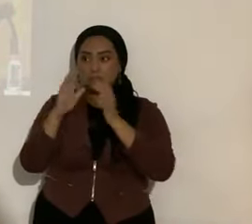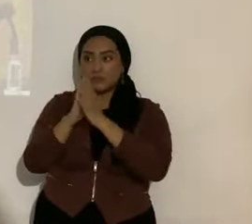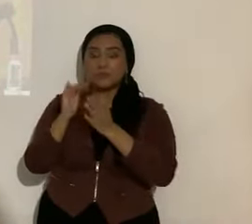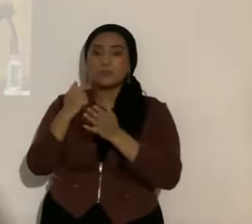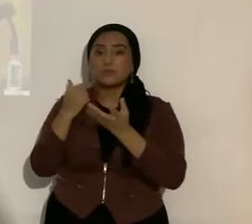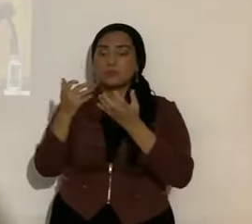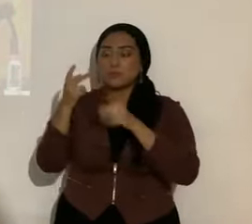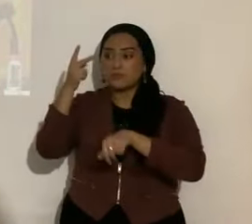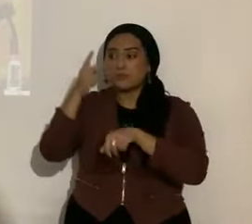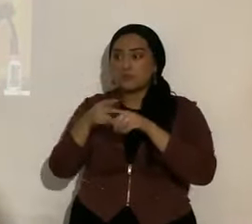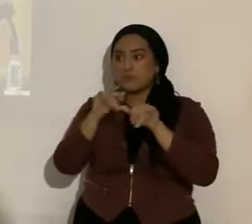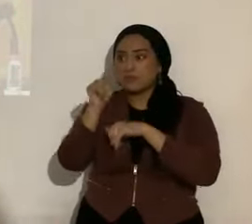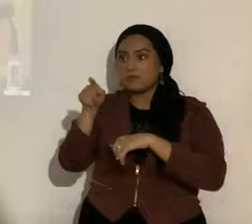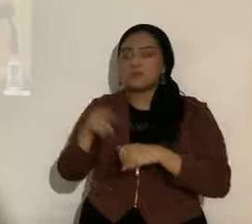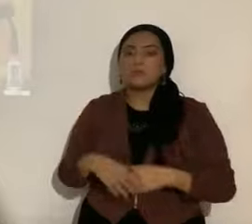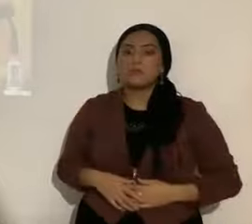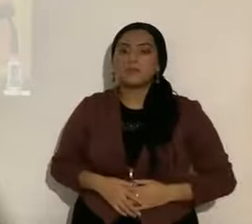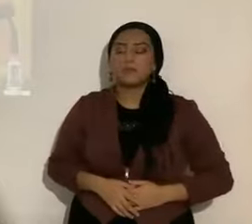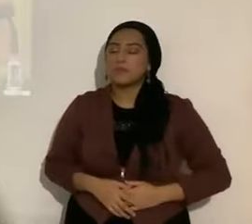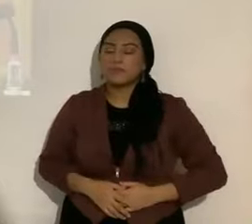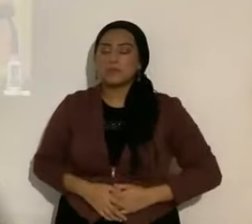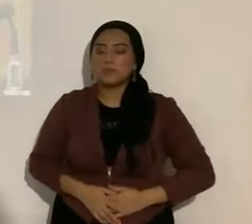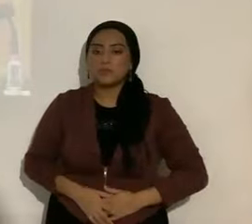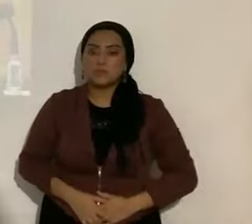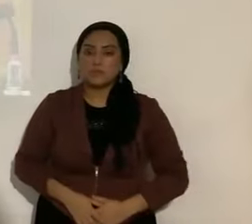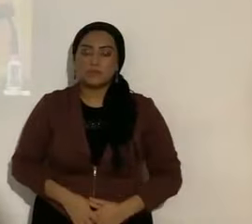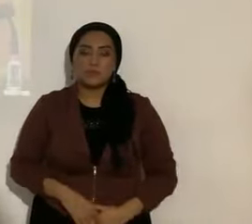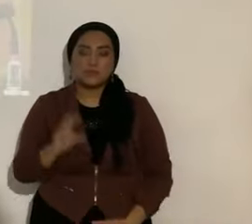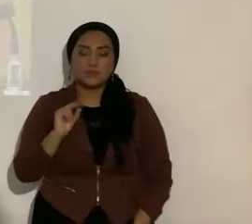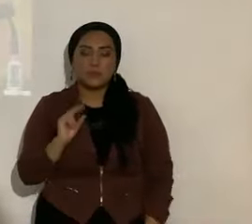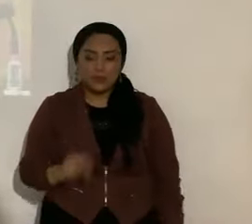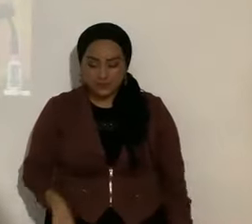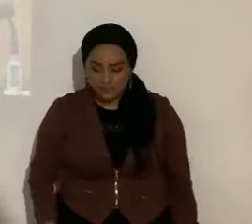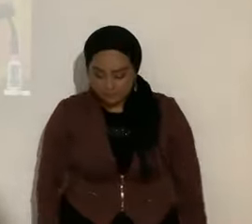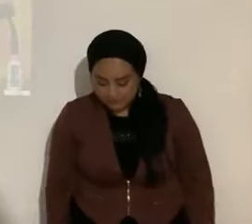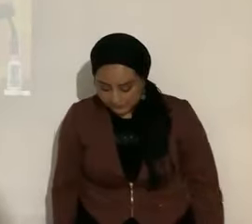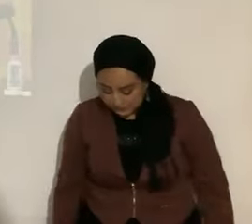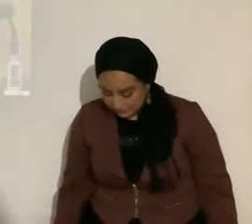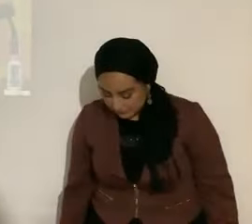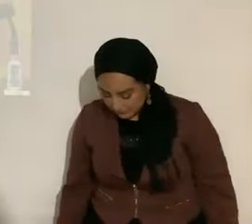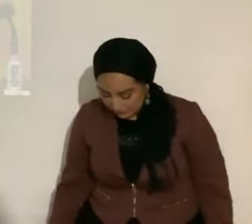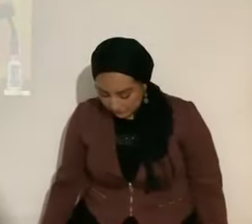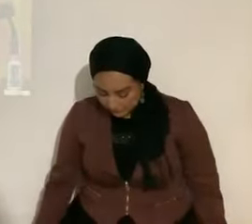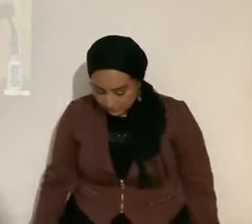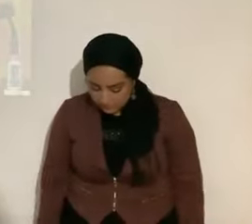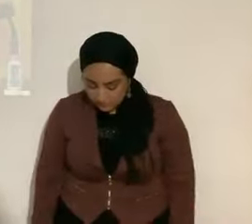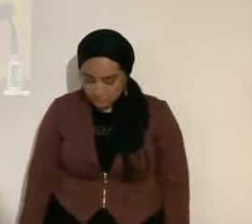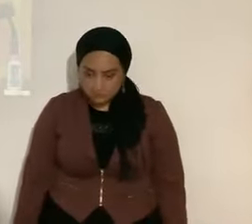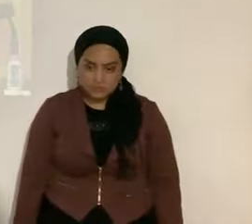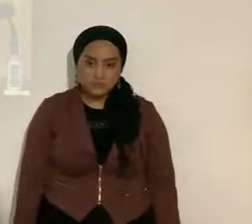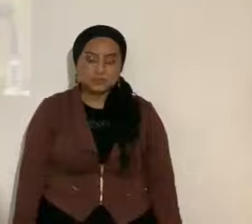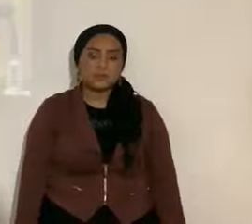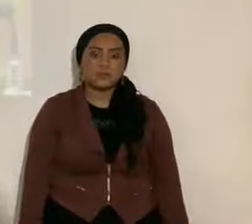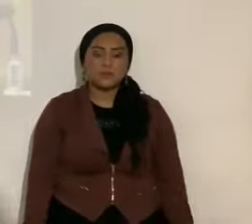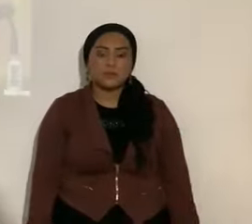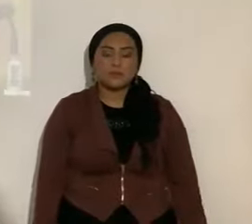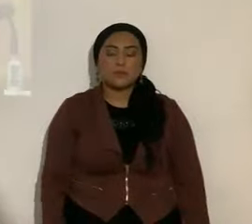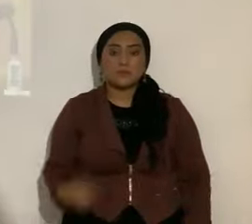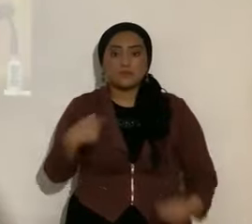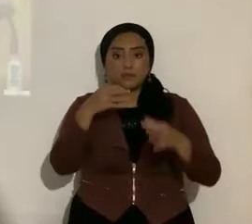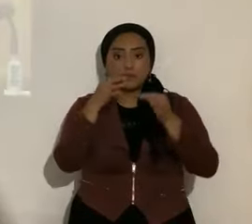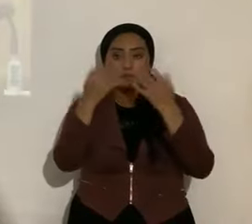quiero yo la doble porción de usted. No es así, no es para nada así. ¿De acuerdo? Yo ya les